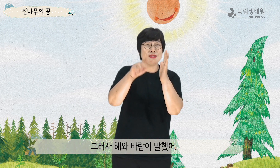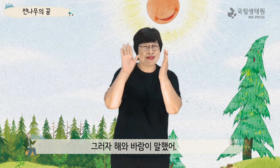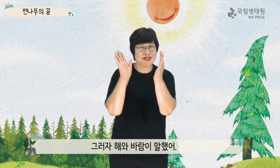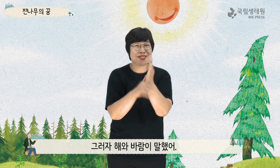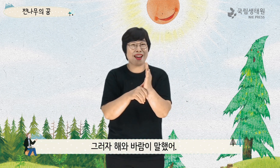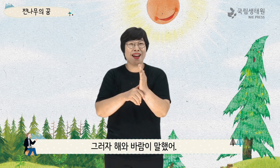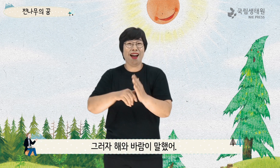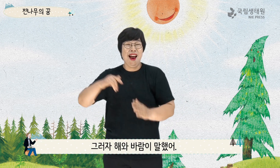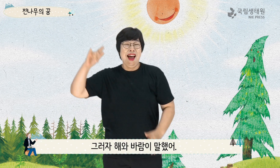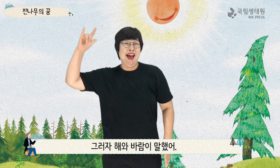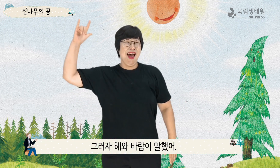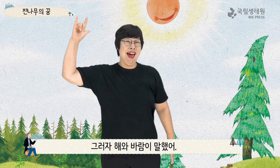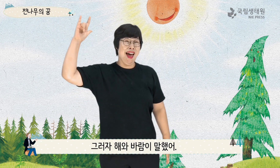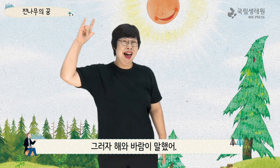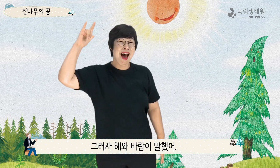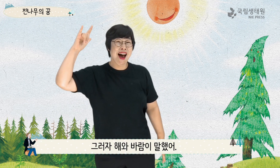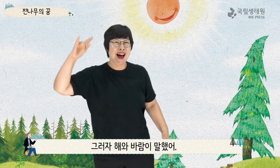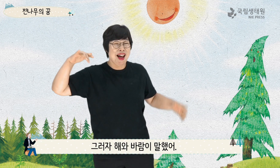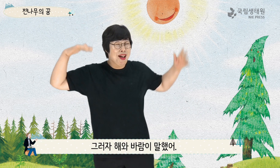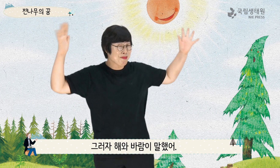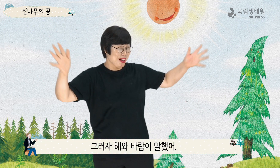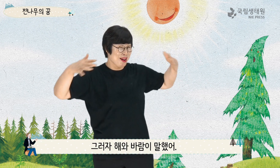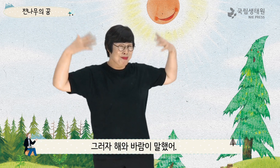그러자 해와 바람이 말했어.